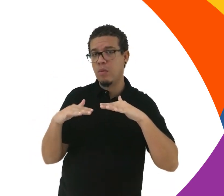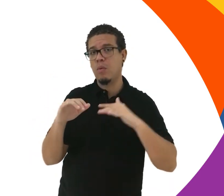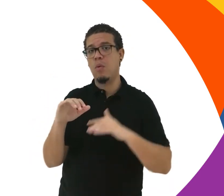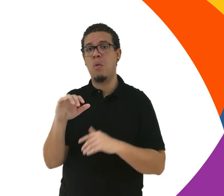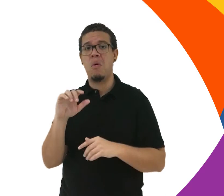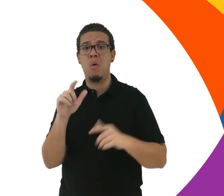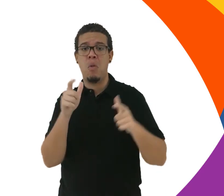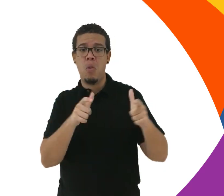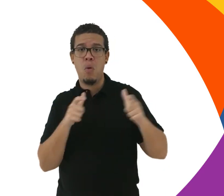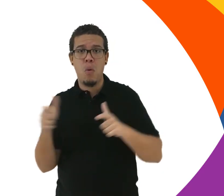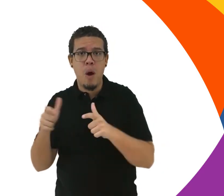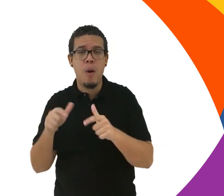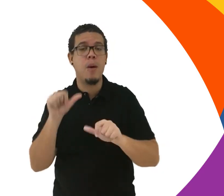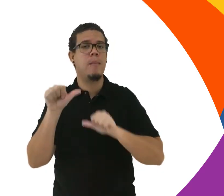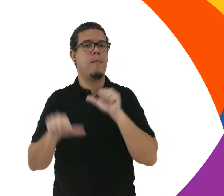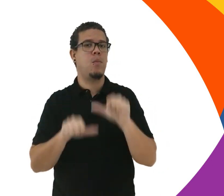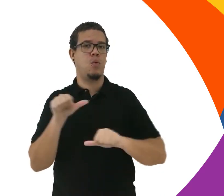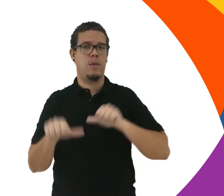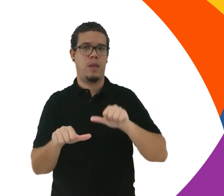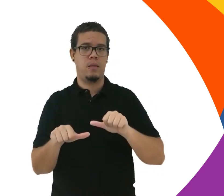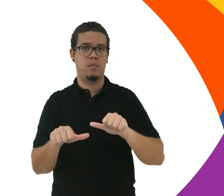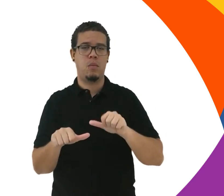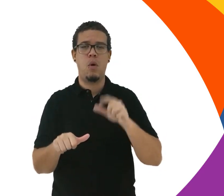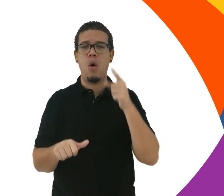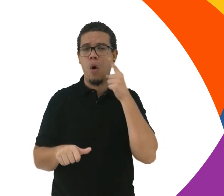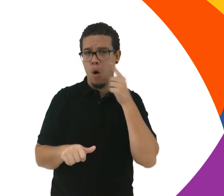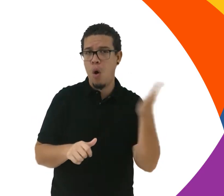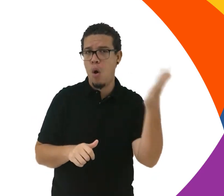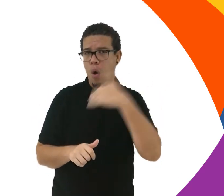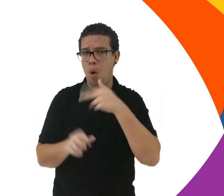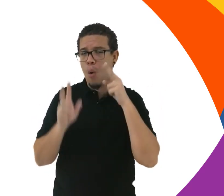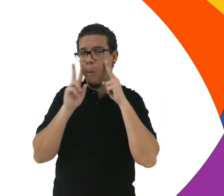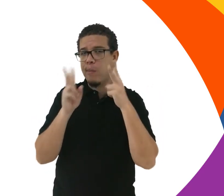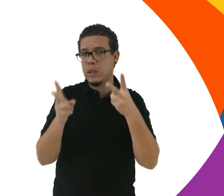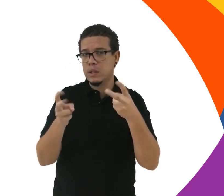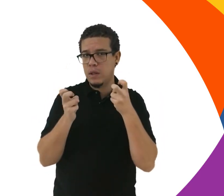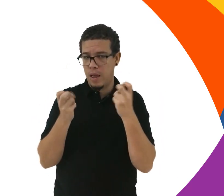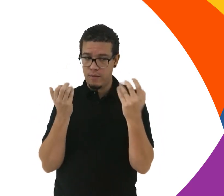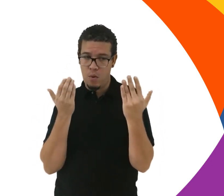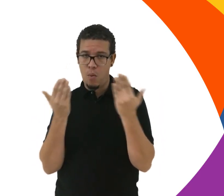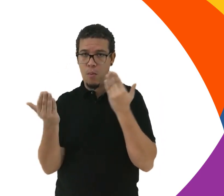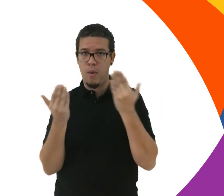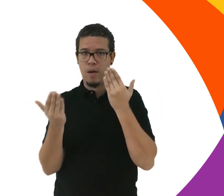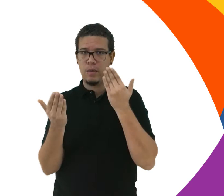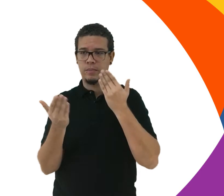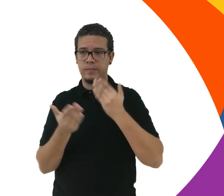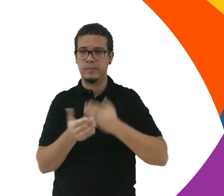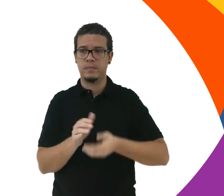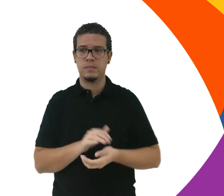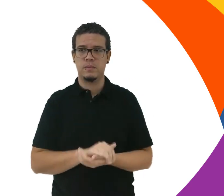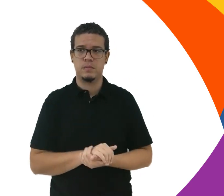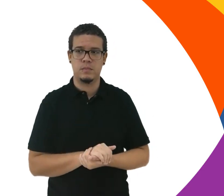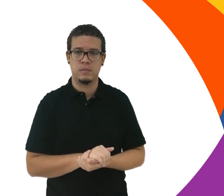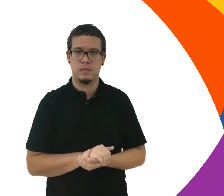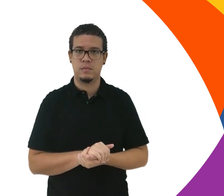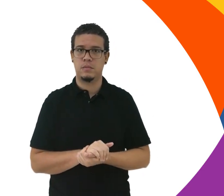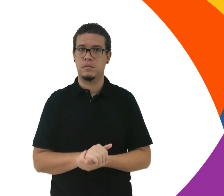dei. Porém, o movimento, a localização, elas mudaram. Vamos de novo? Preste bem atenção para a gente fazer